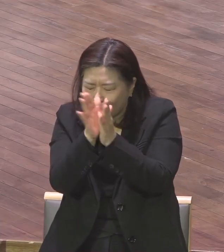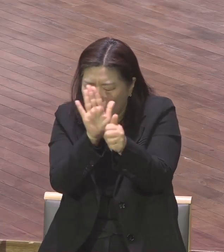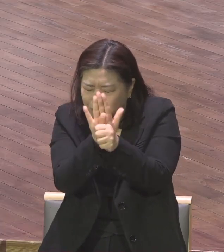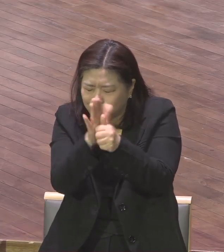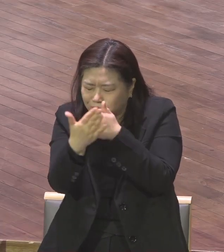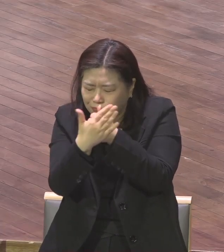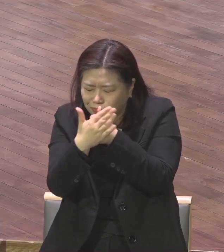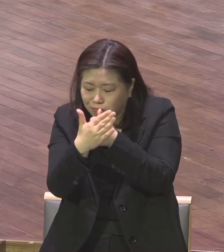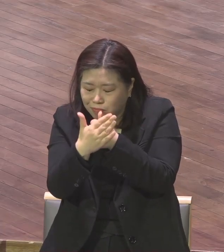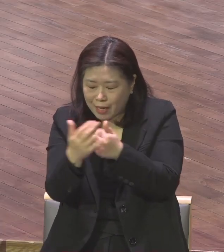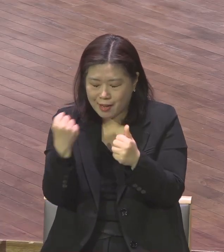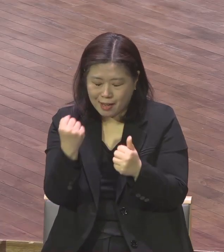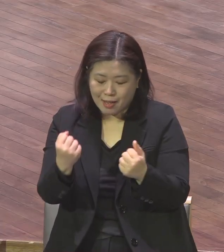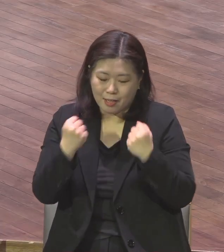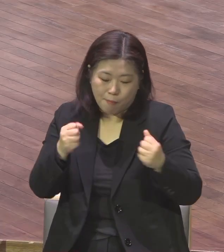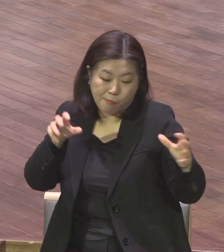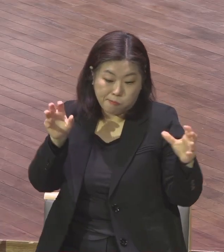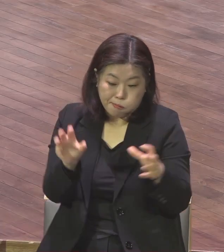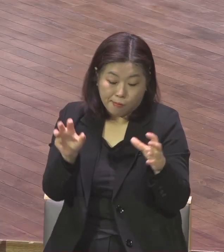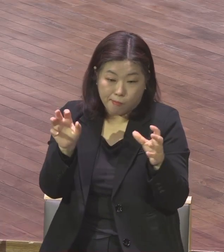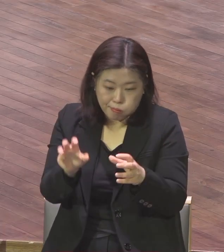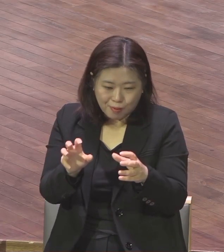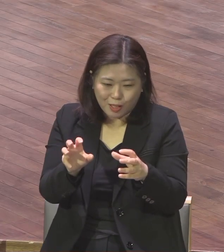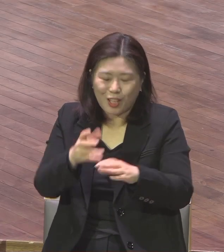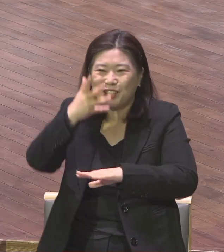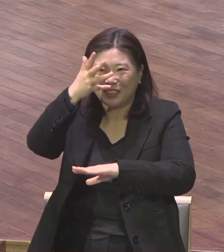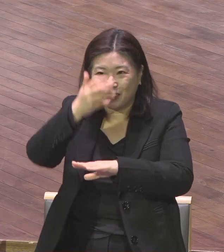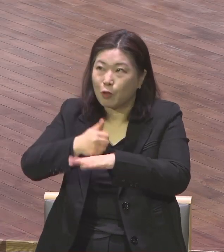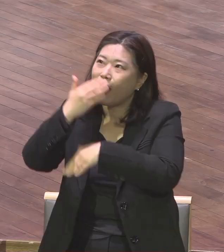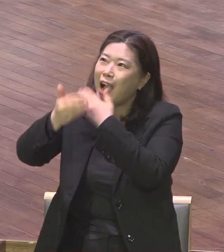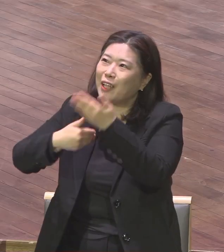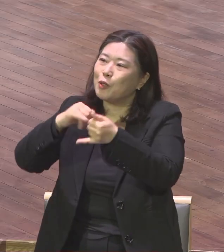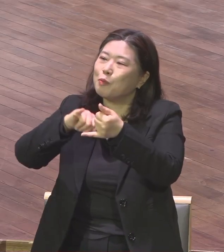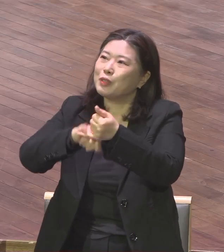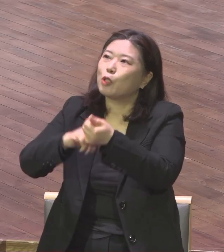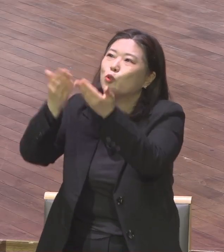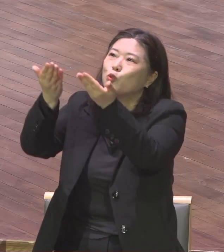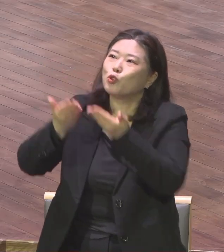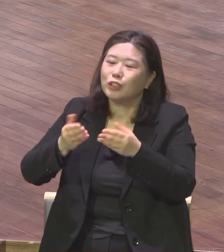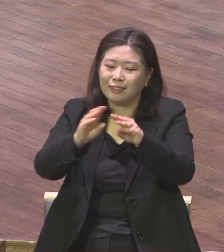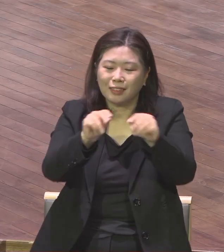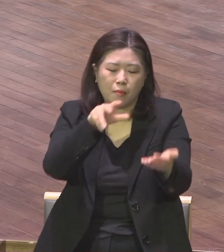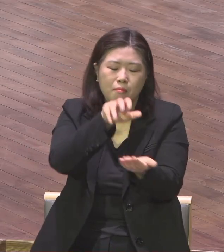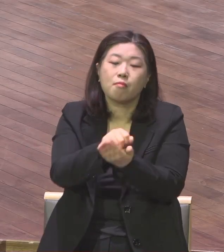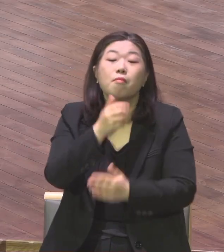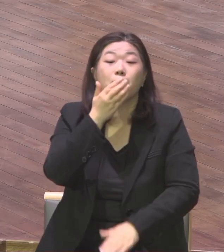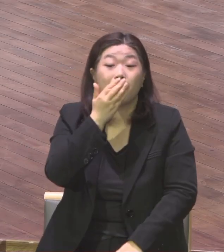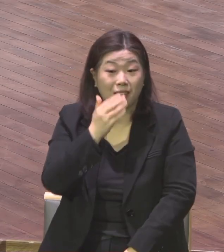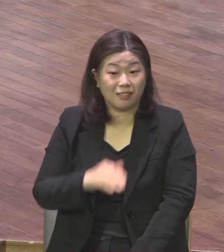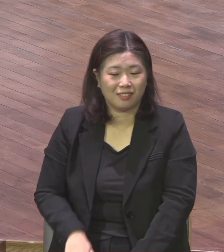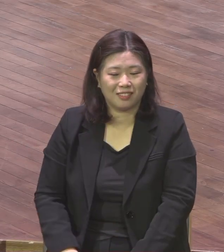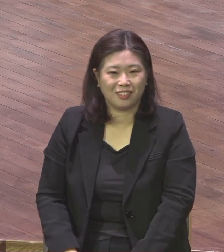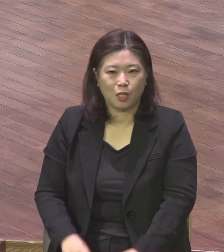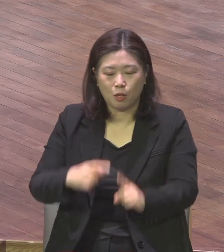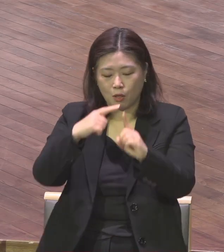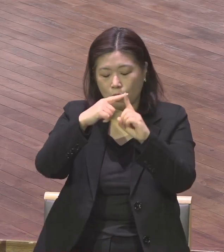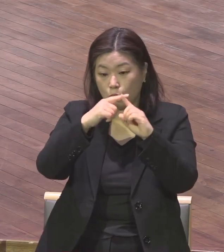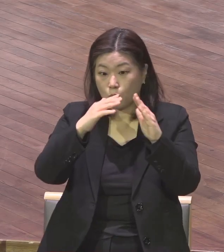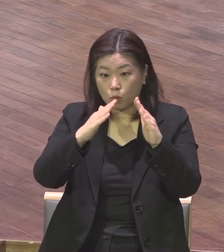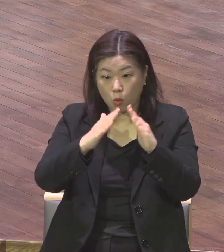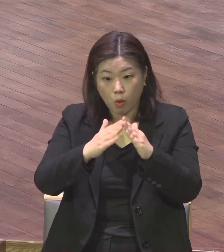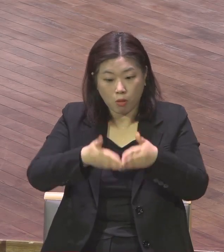있다. 이사야 56장 7절에 보면 하나님께서 교회의 존재 이유에 대해서 말씀하시죠. 교회 존재